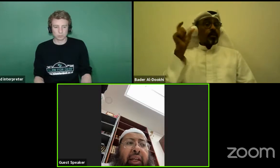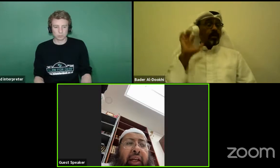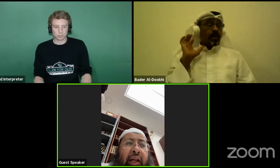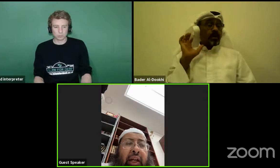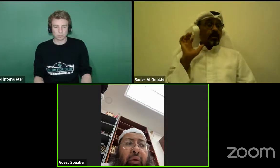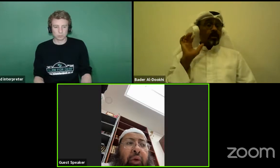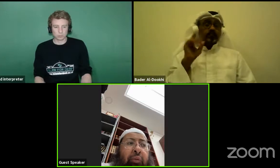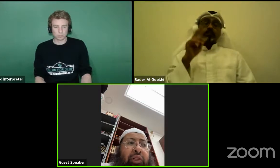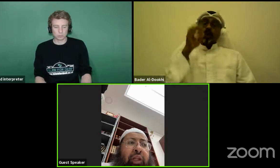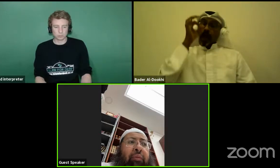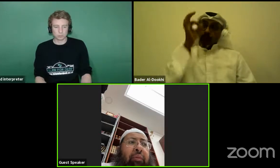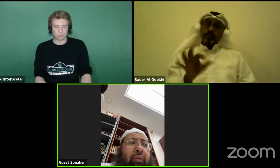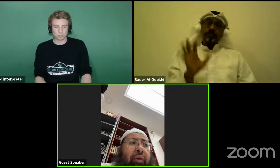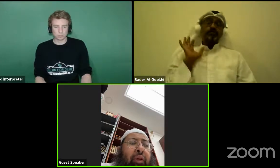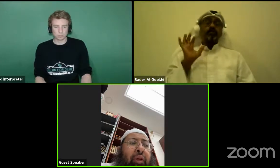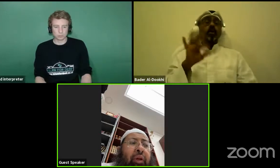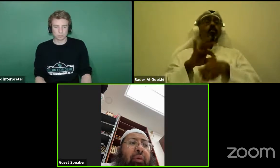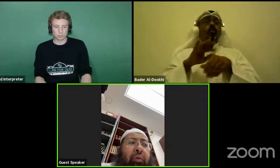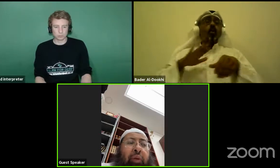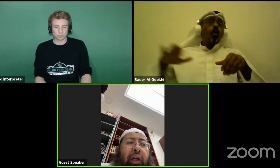عينا على كل مسلم